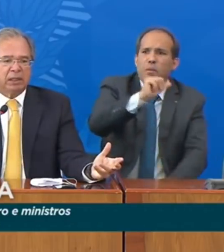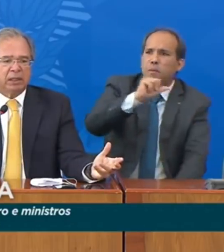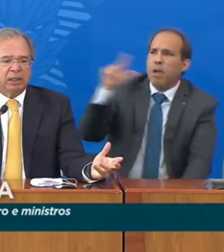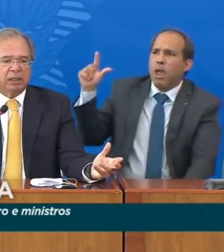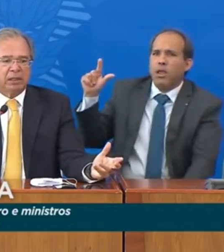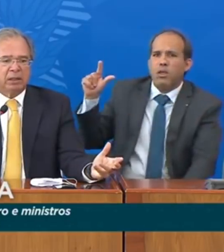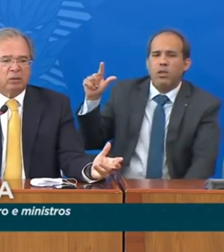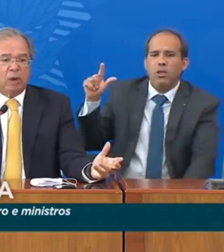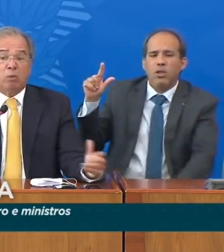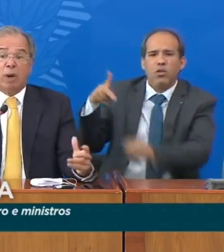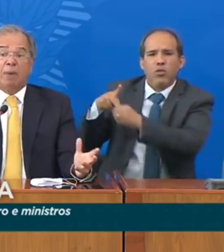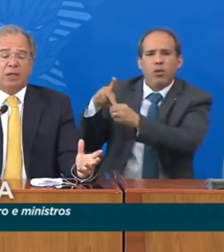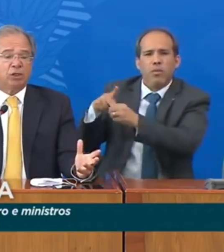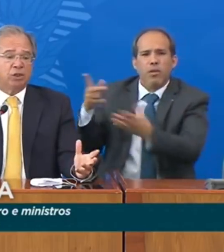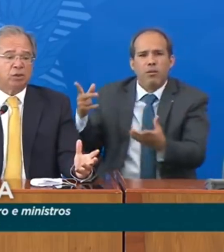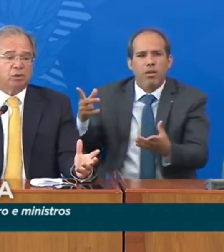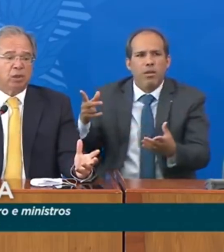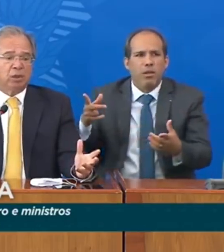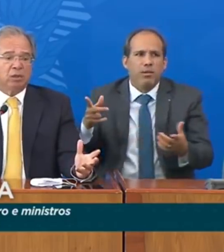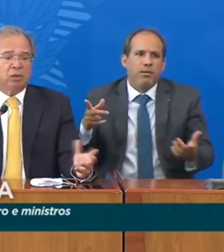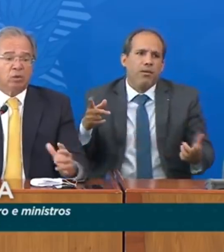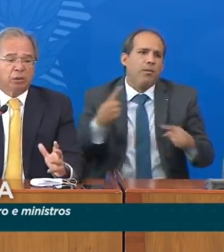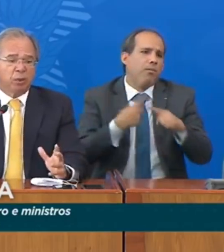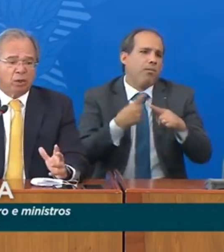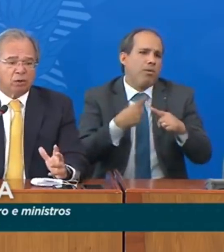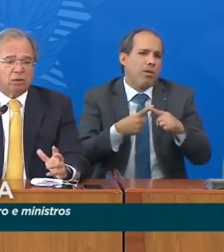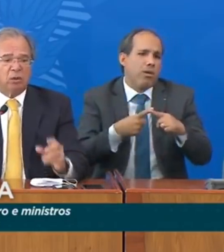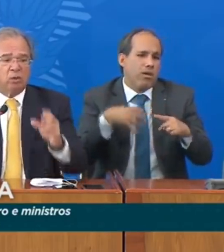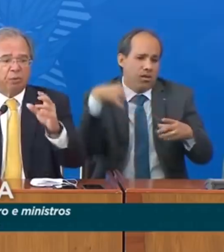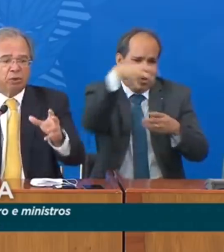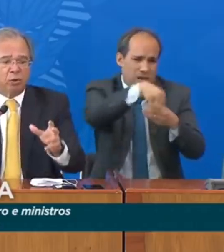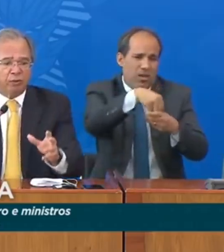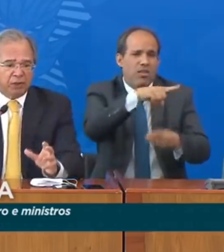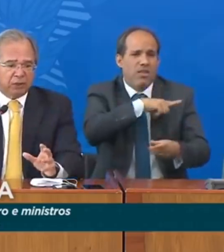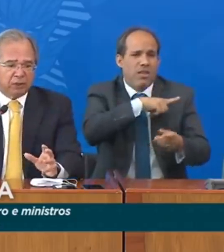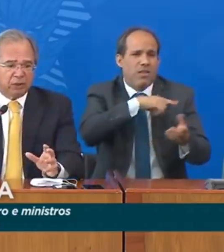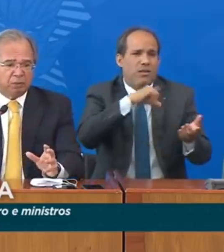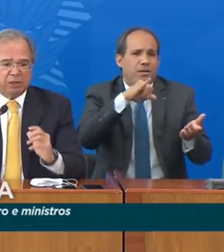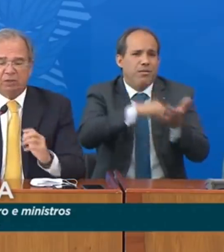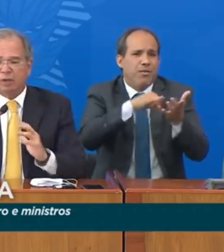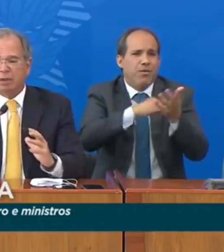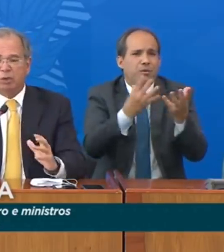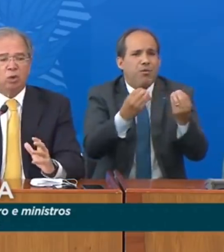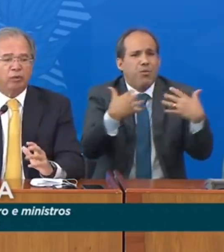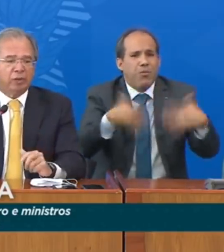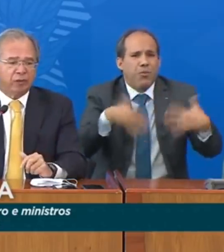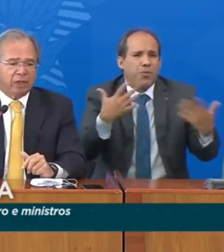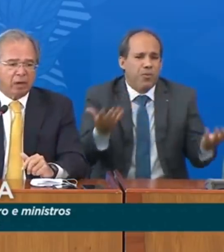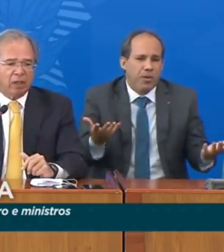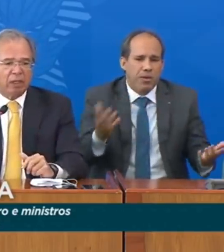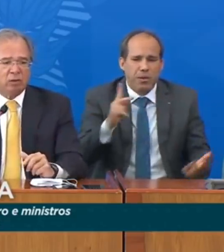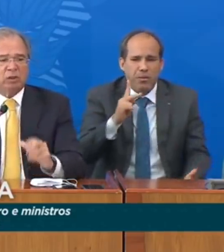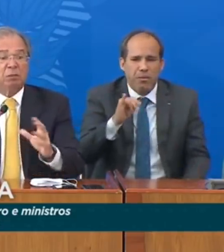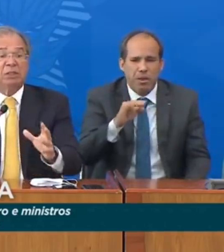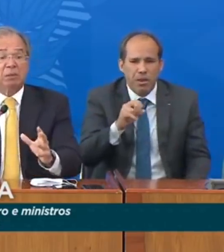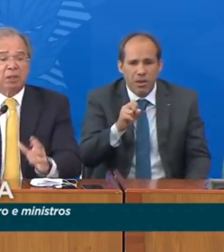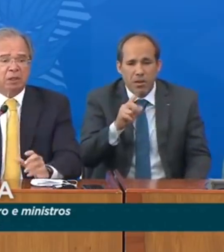Petrobras. Uma boa parte disso são os impostos. Então, o PIS/COFINS, especificamente do governo federal, nós estamos examinando